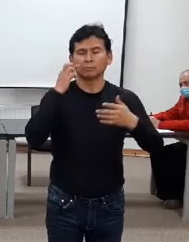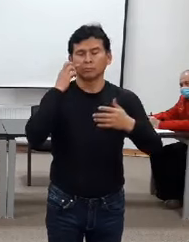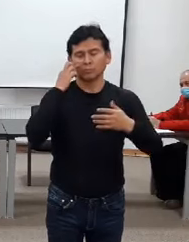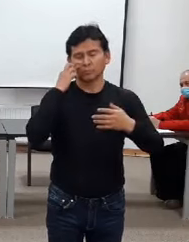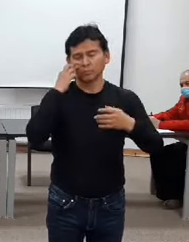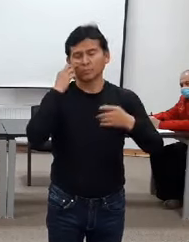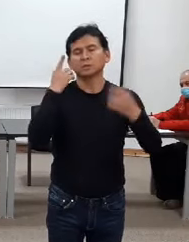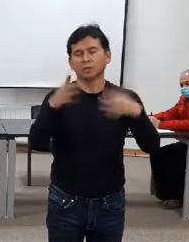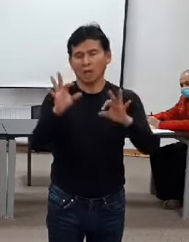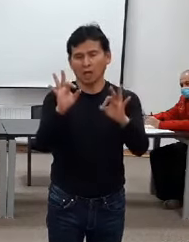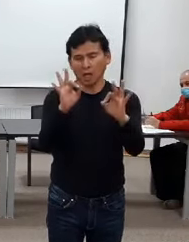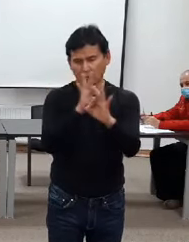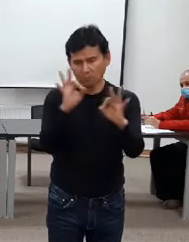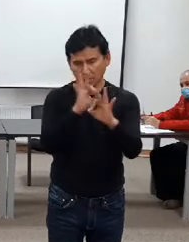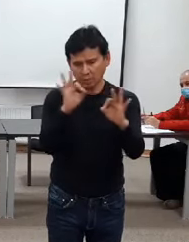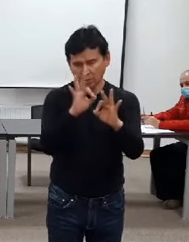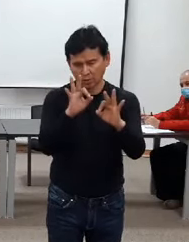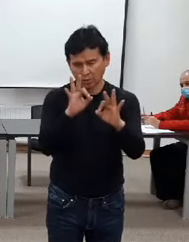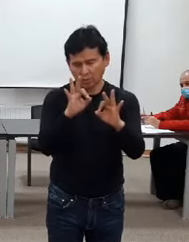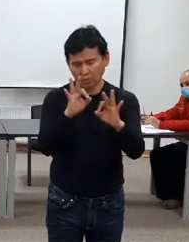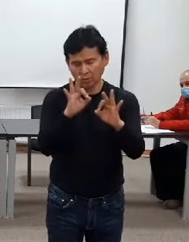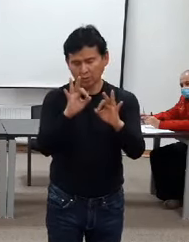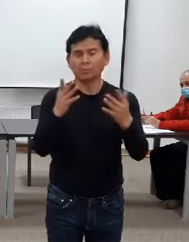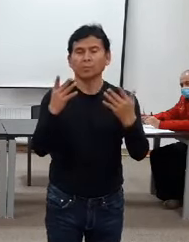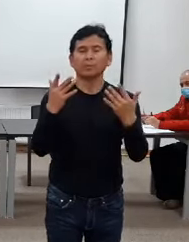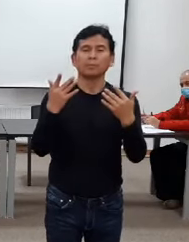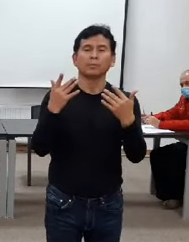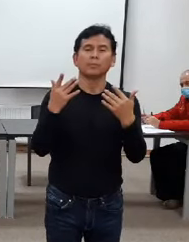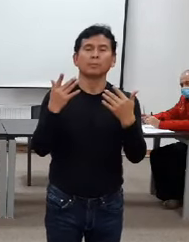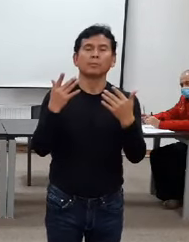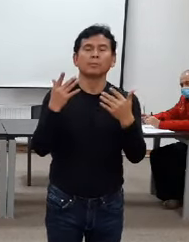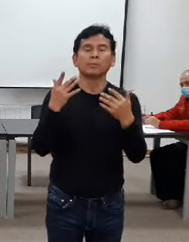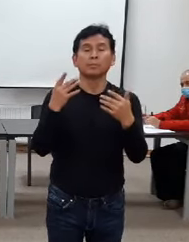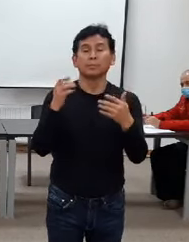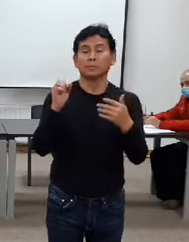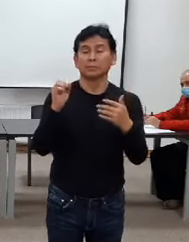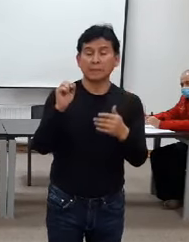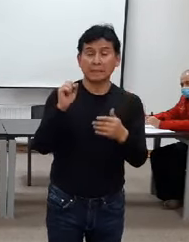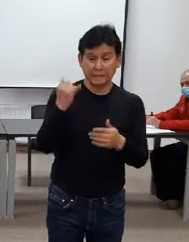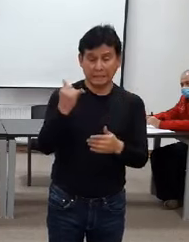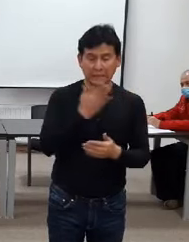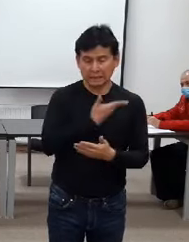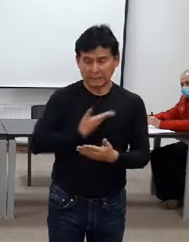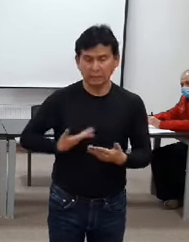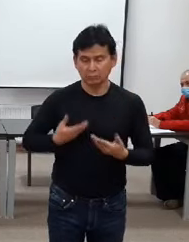latamente explicado y difundido a través de la autoridad sanitaria y de la primera autoridad regional.